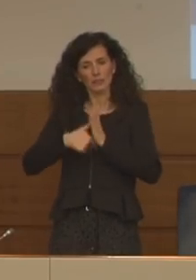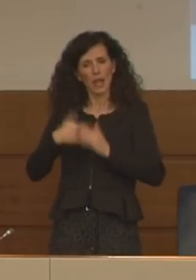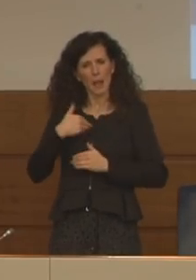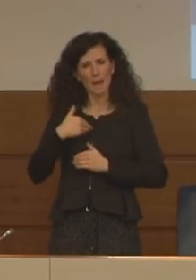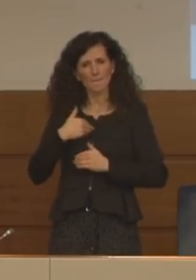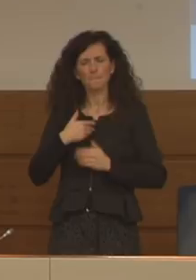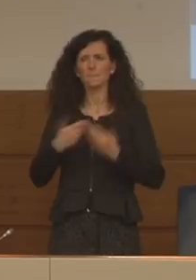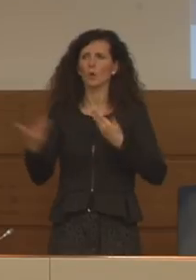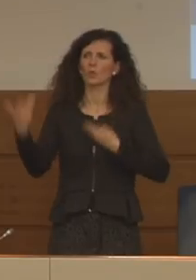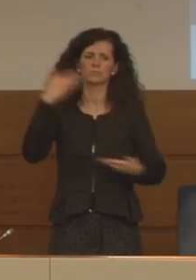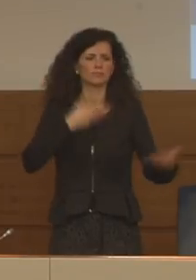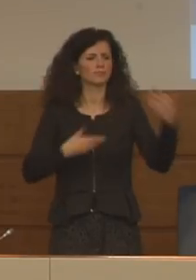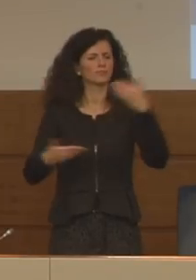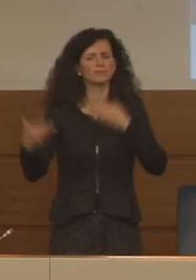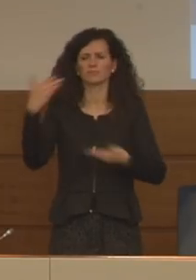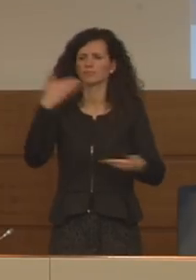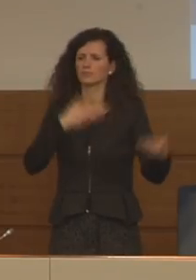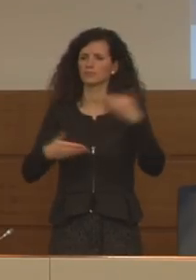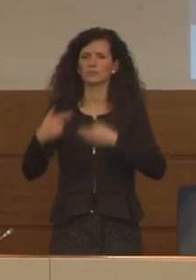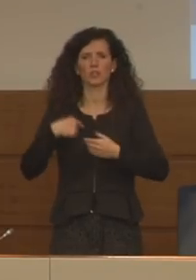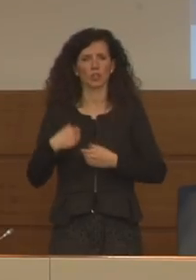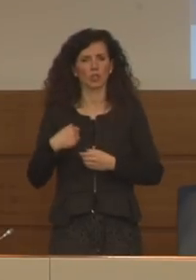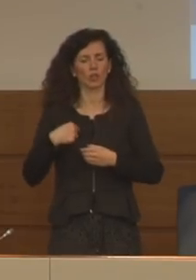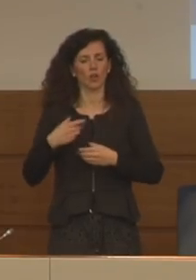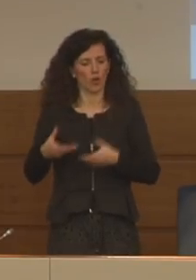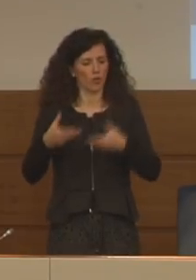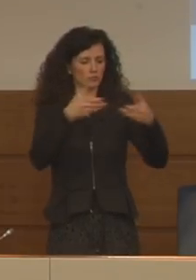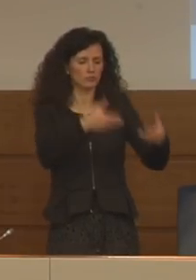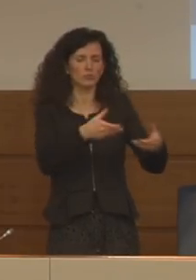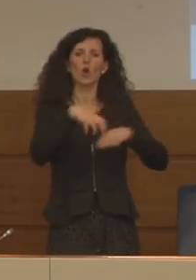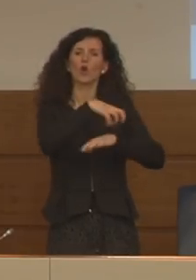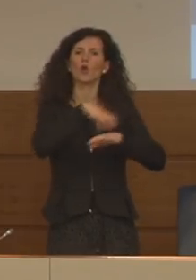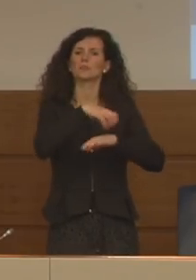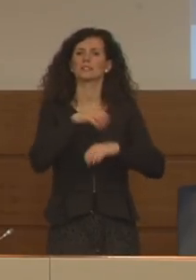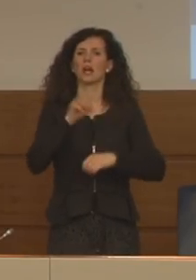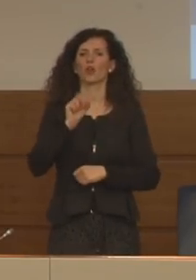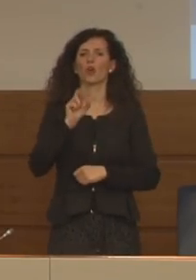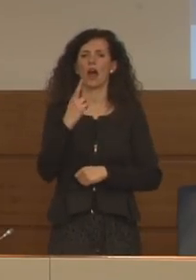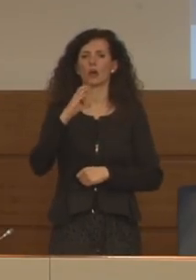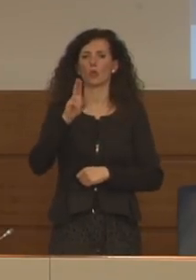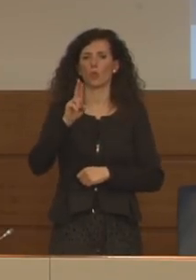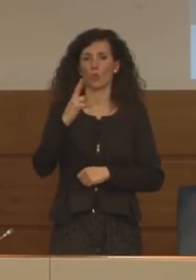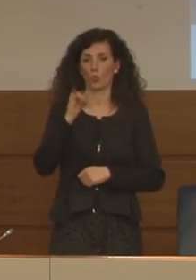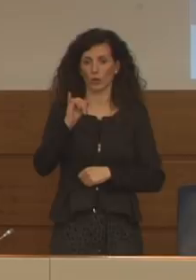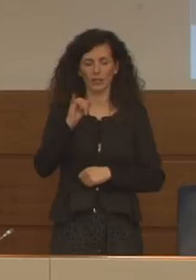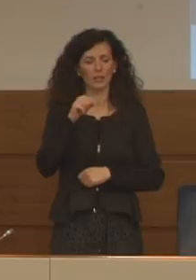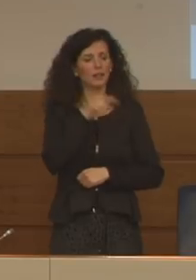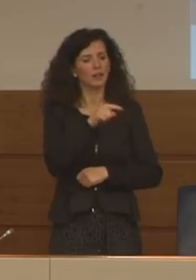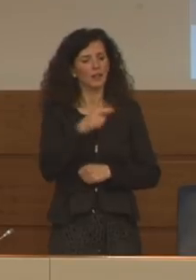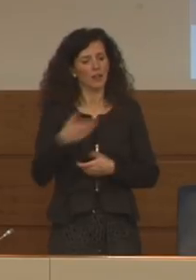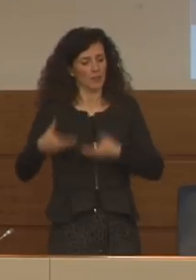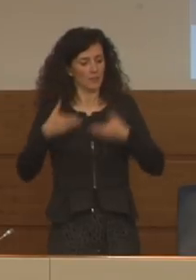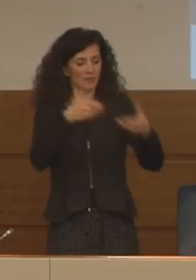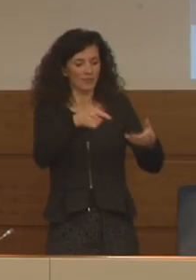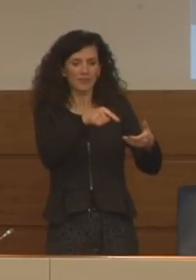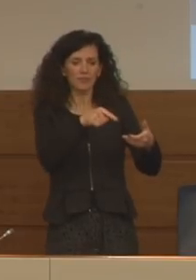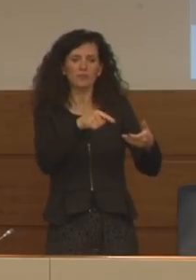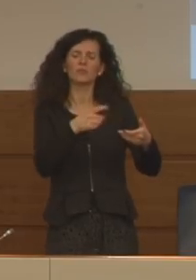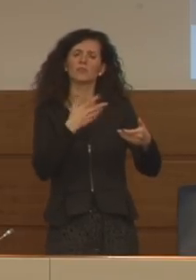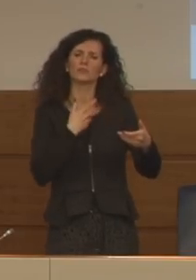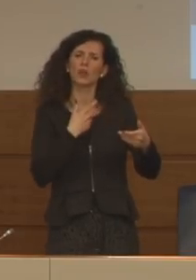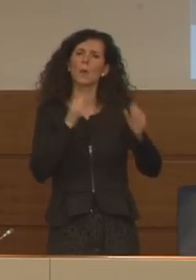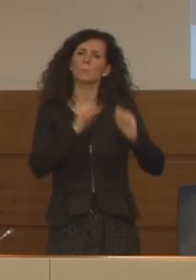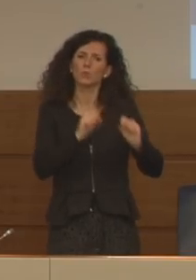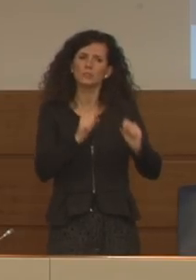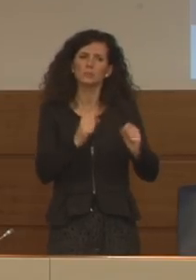offerte che ho girato al commissario arcuri per la disponibilità a produrre mascherini